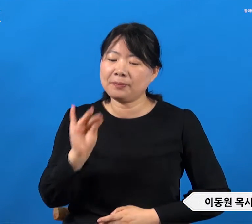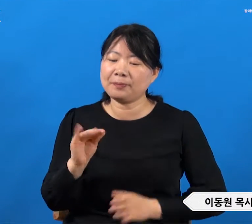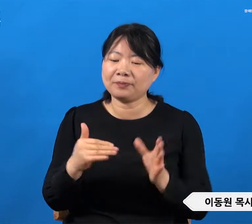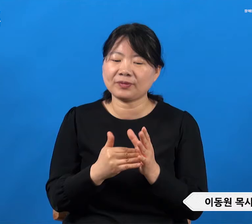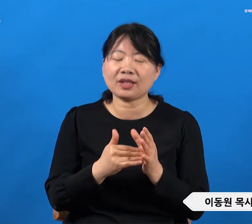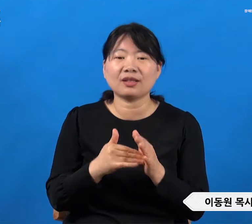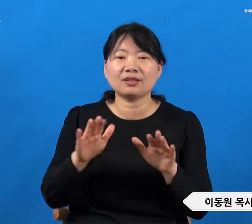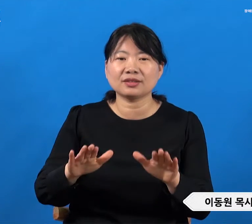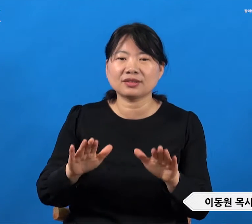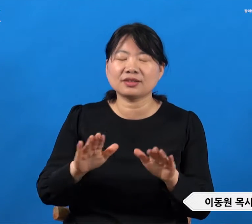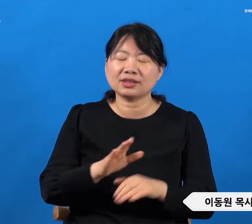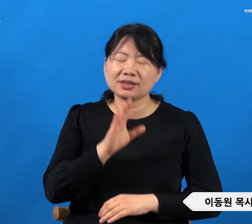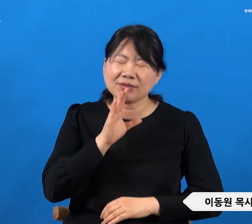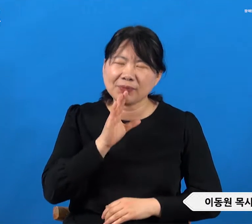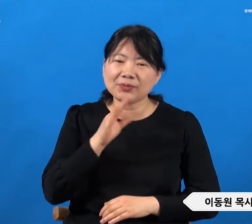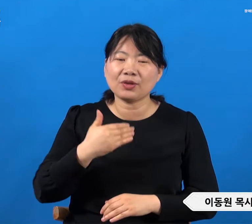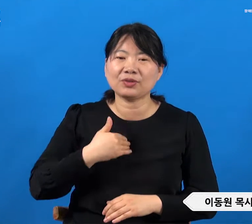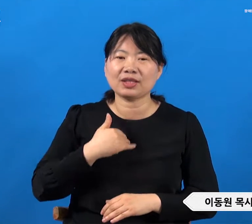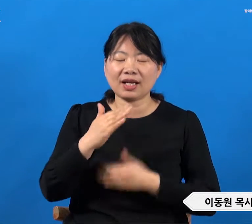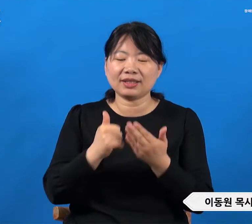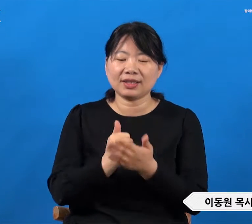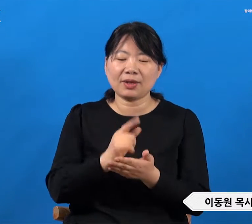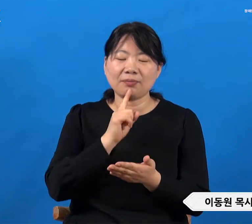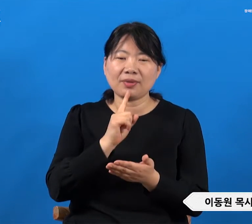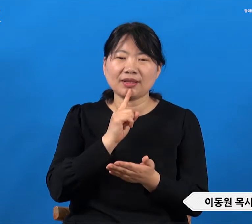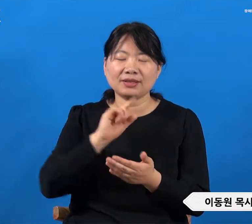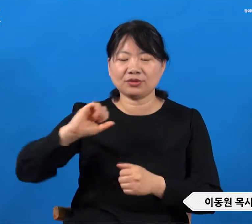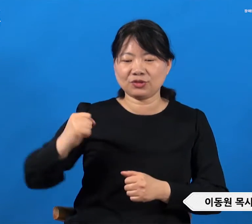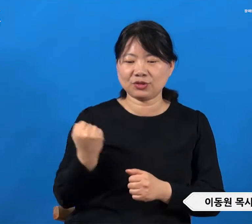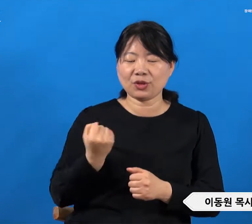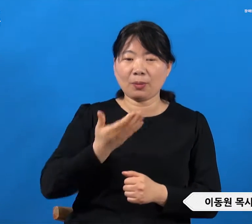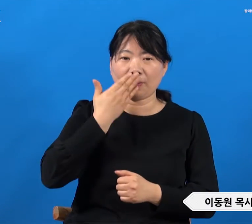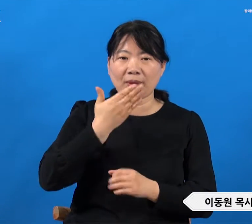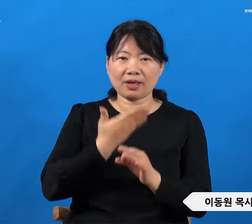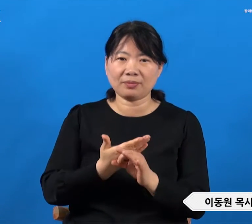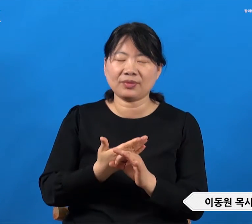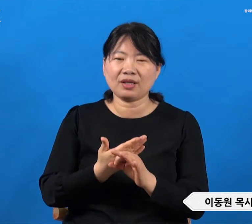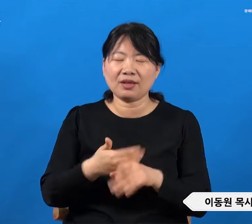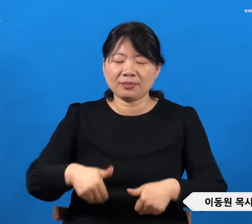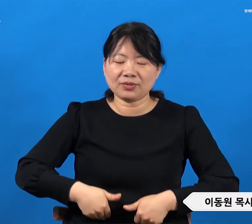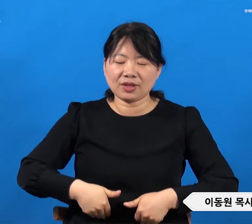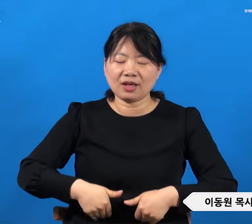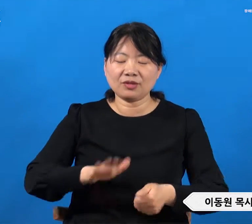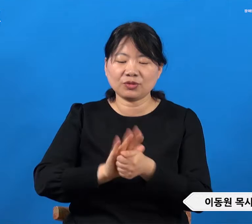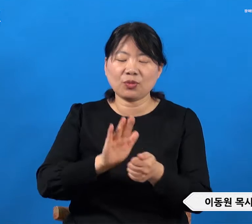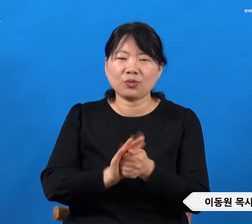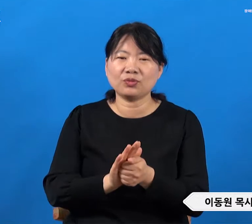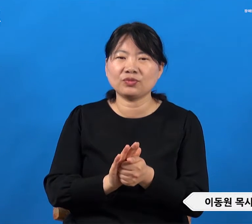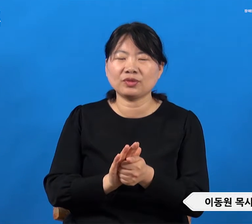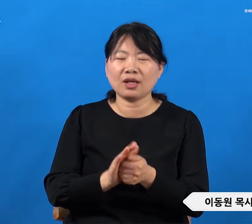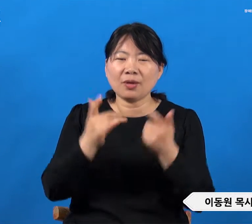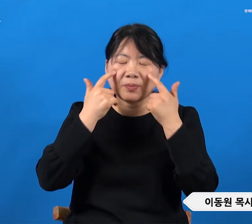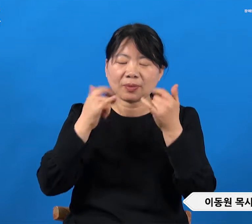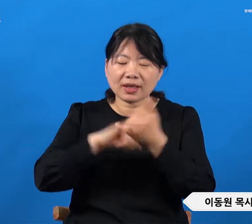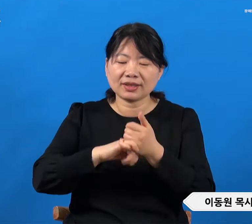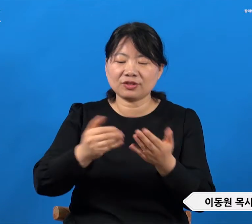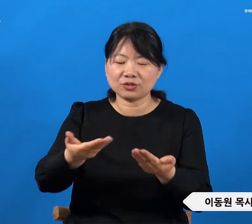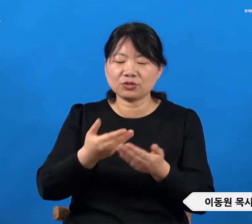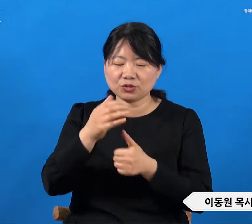그렇습니다. 여기서 우리는 참으로 우리가 하나님의 말씀을 순종하기만 하면 필요한 도움은